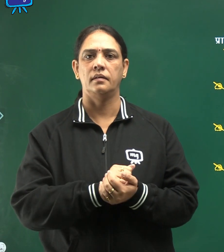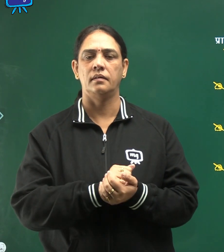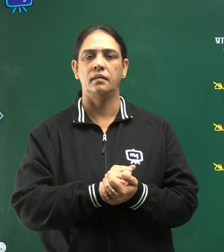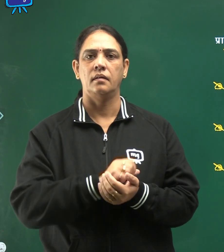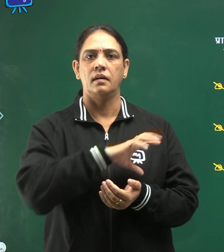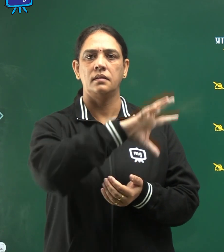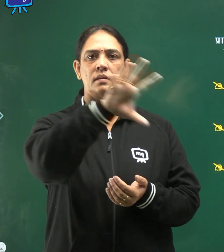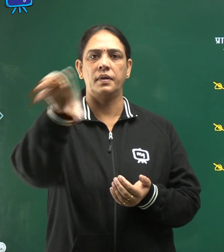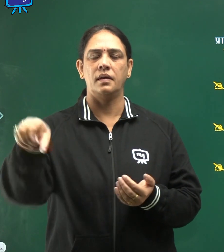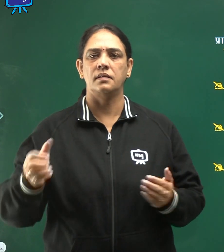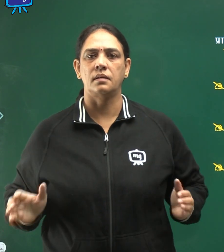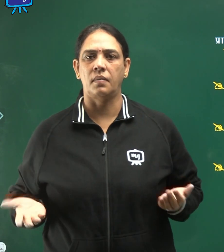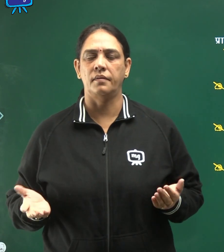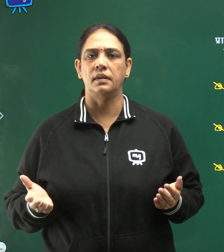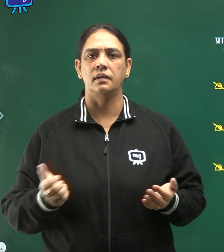सभी संभावित